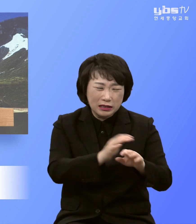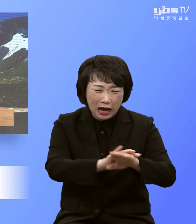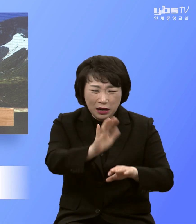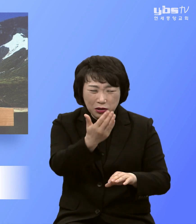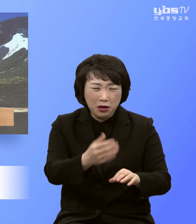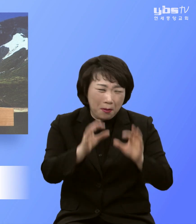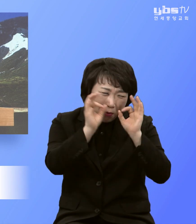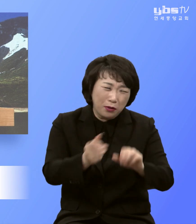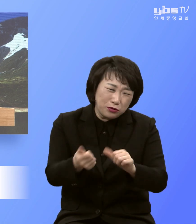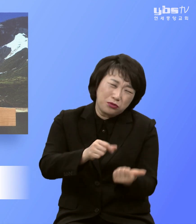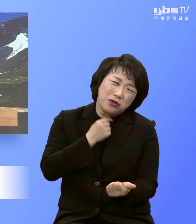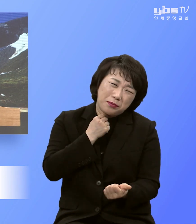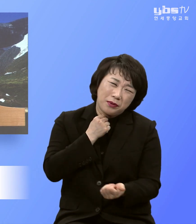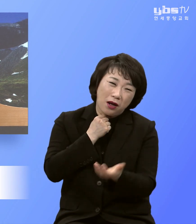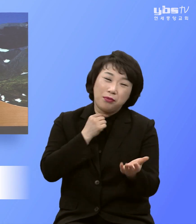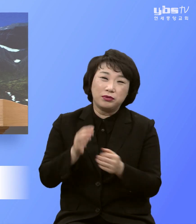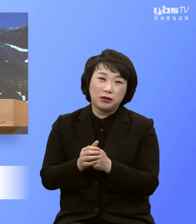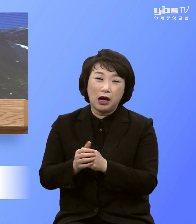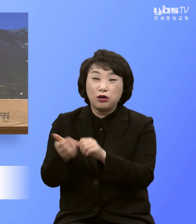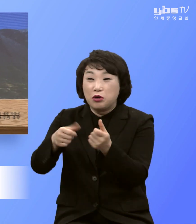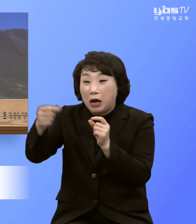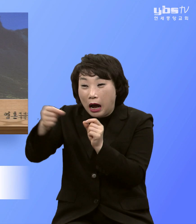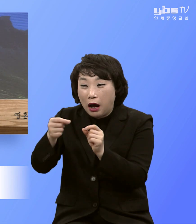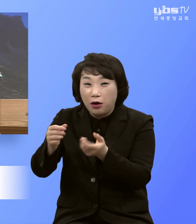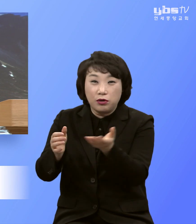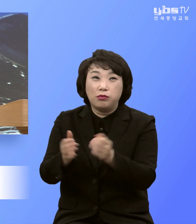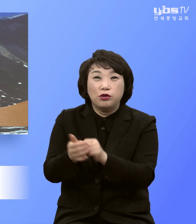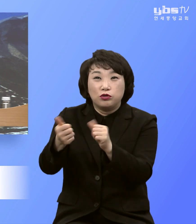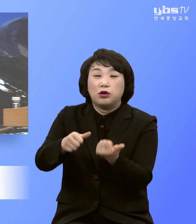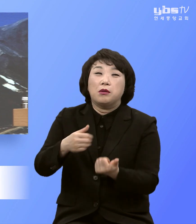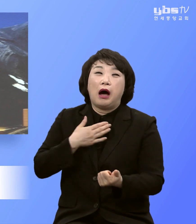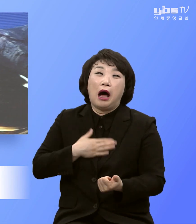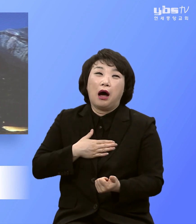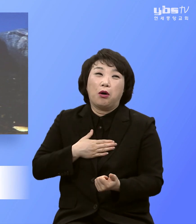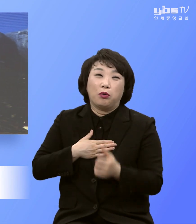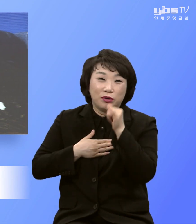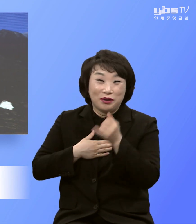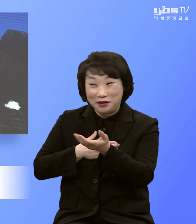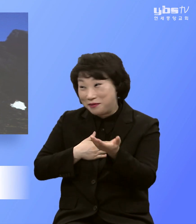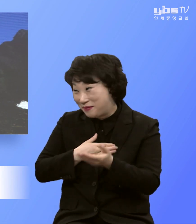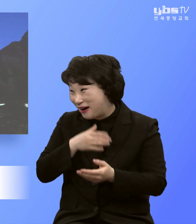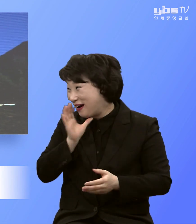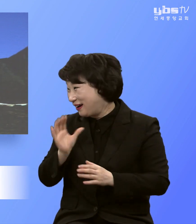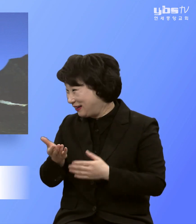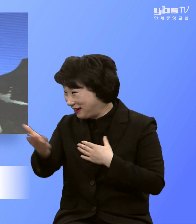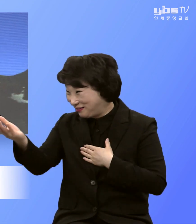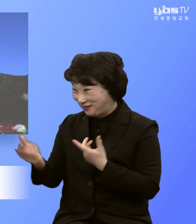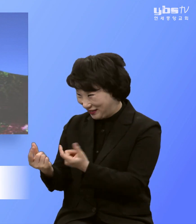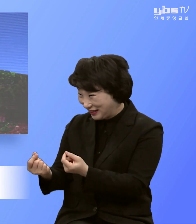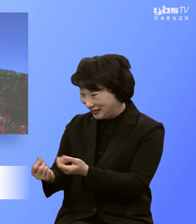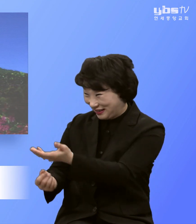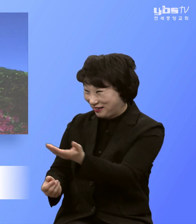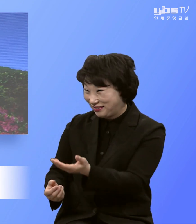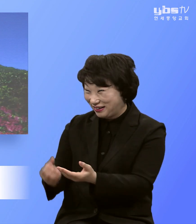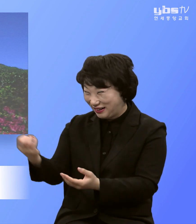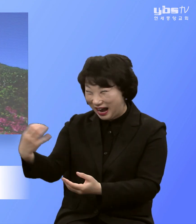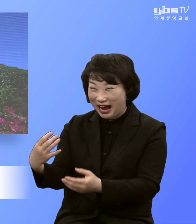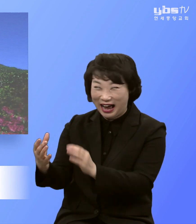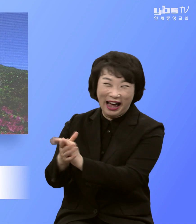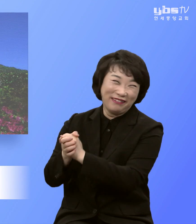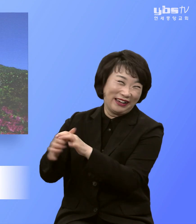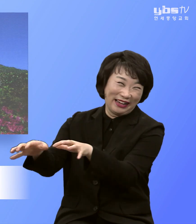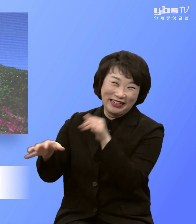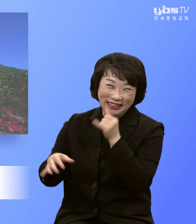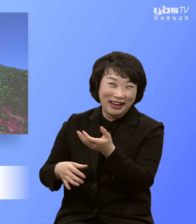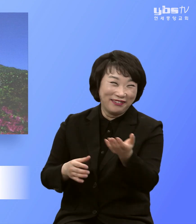나는 아주 죽는 걸 달고 살아야죠. 어른들 맞죠? 예, 말을 해도 속으로는